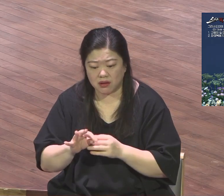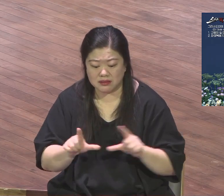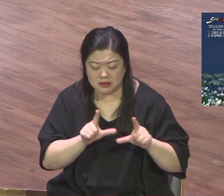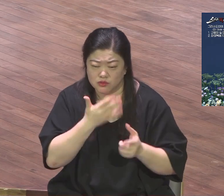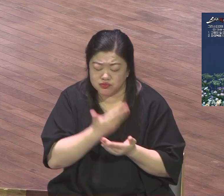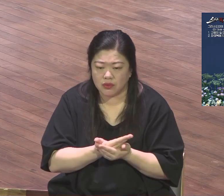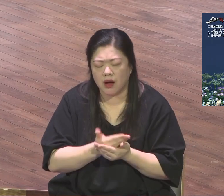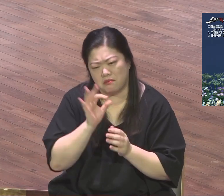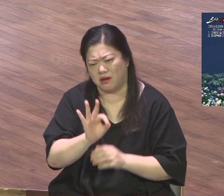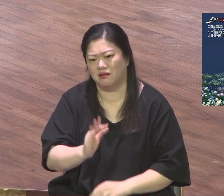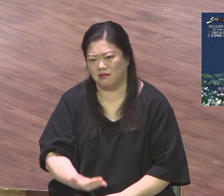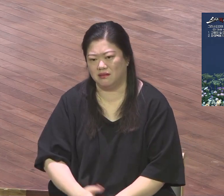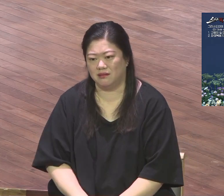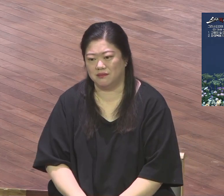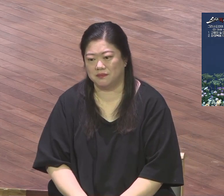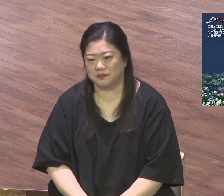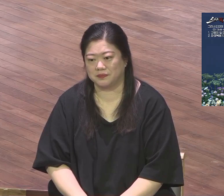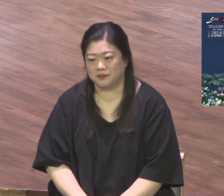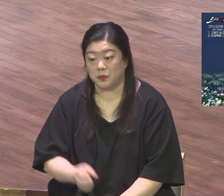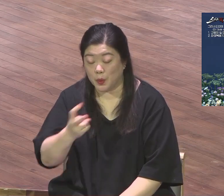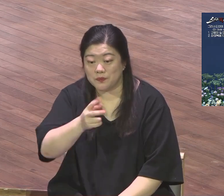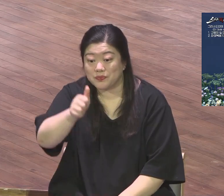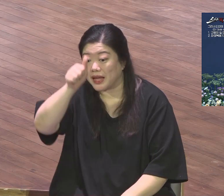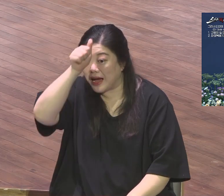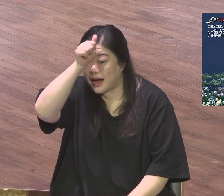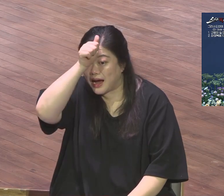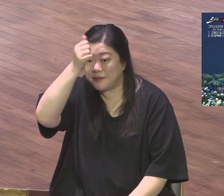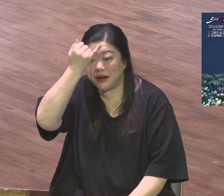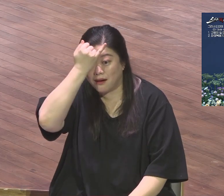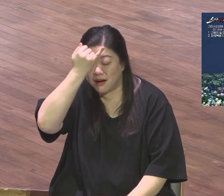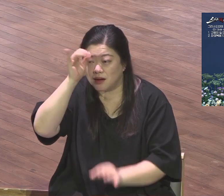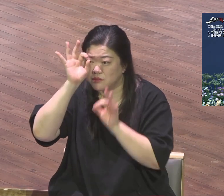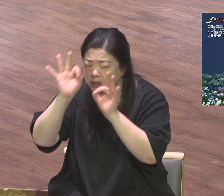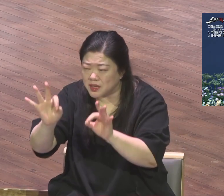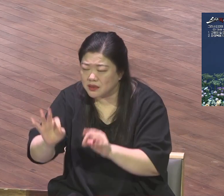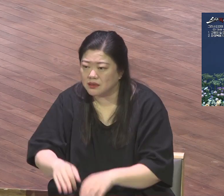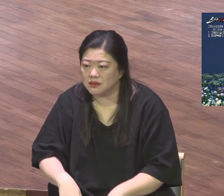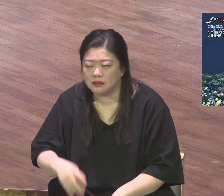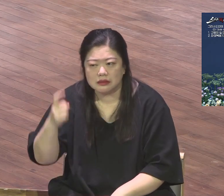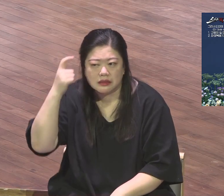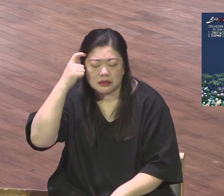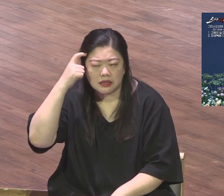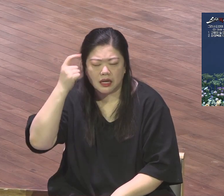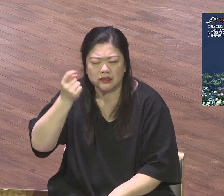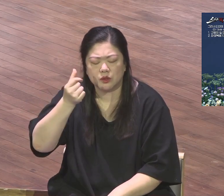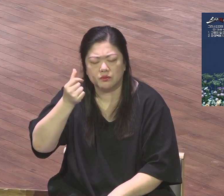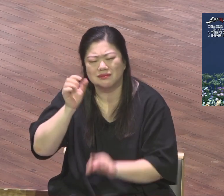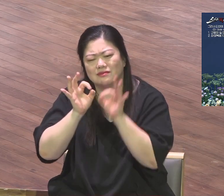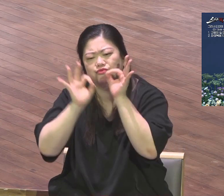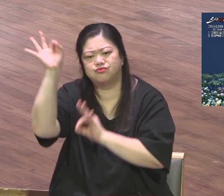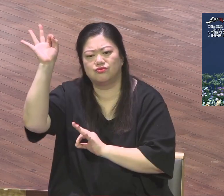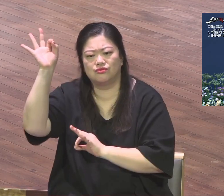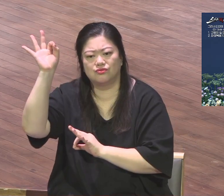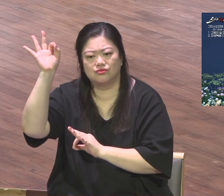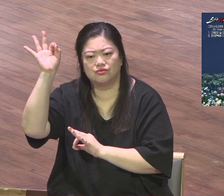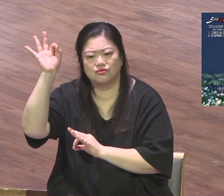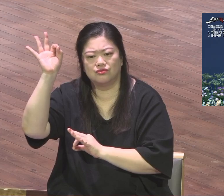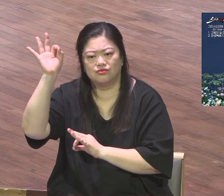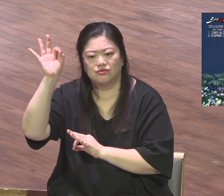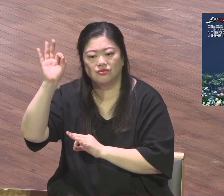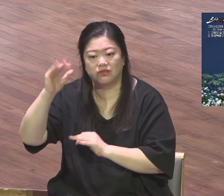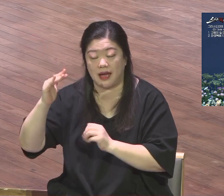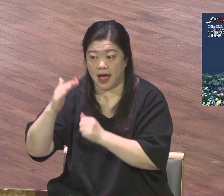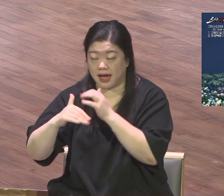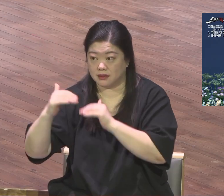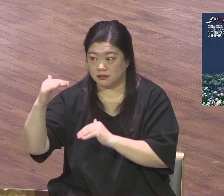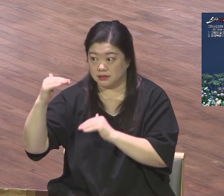인류의 특징은 가치관이 전도되는 거예요. 이것을 사도 바울은 로마서에서 잘